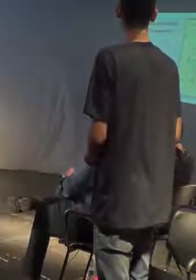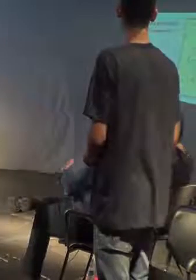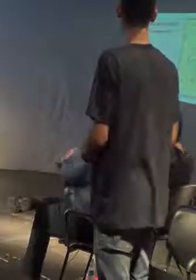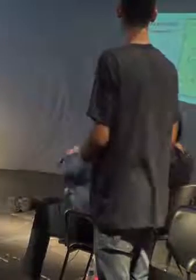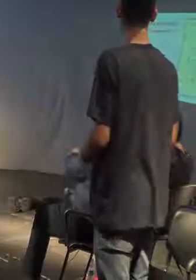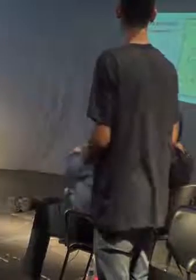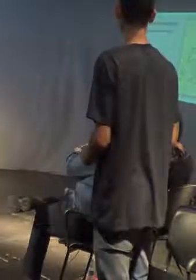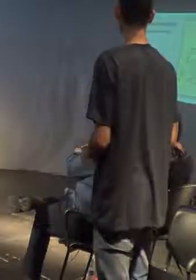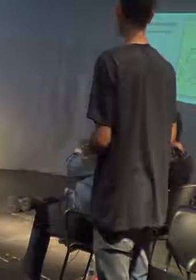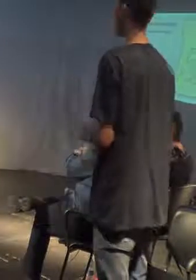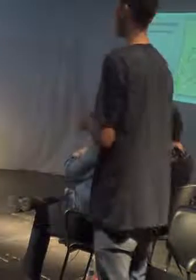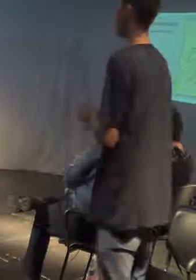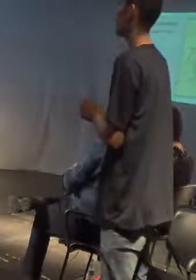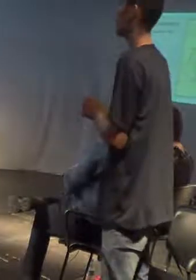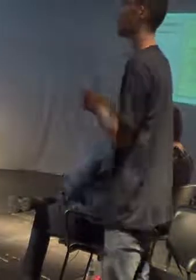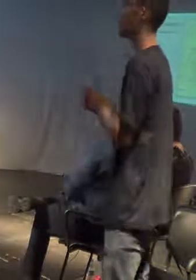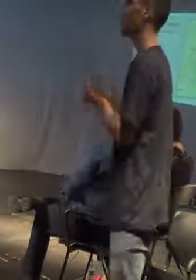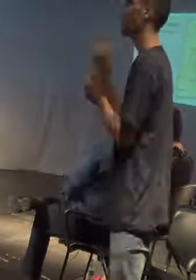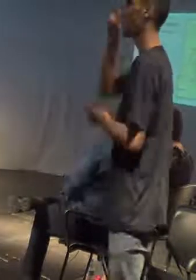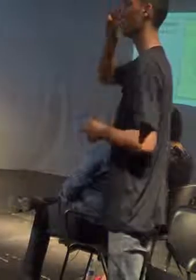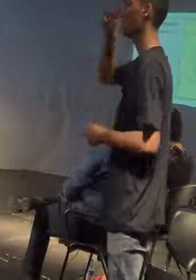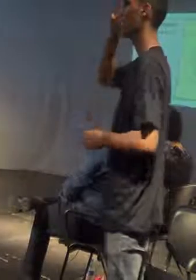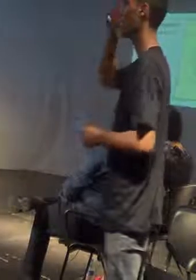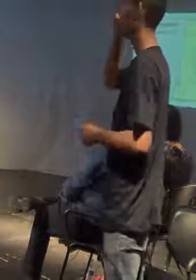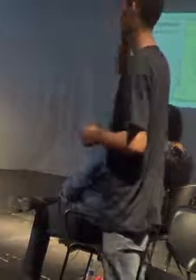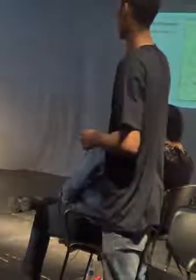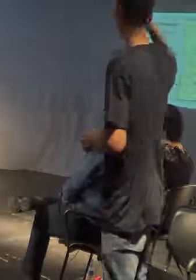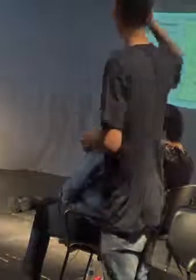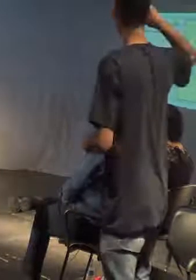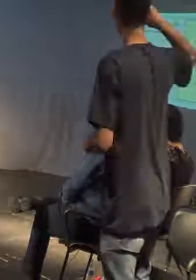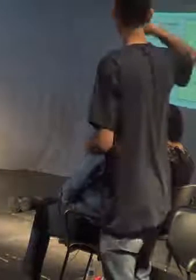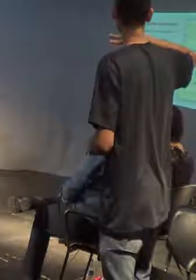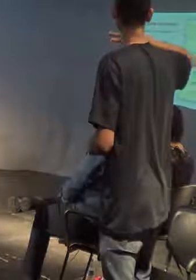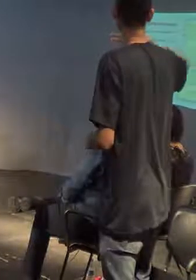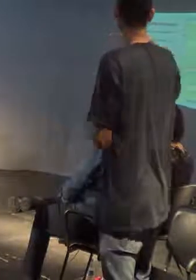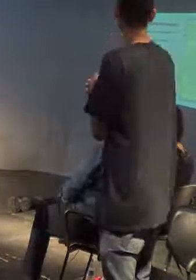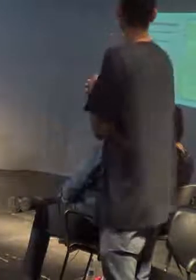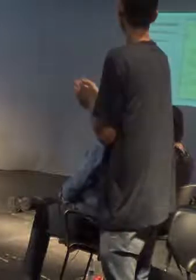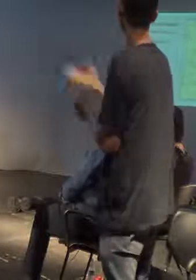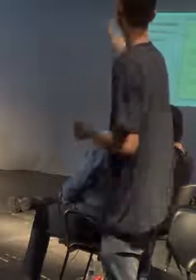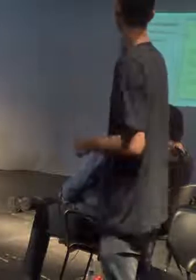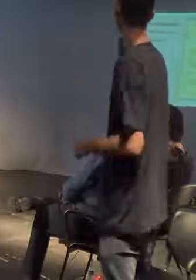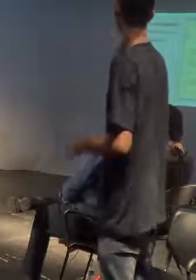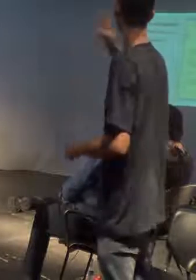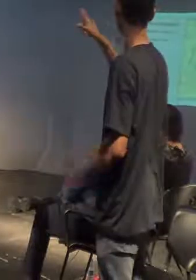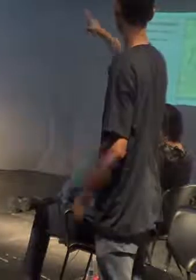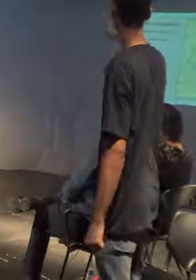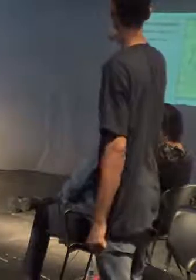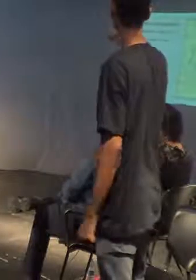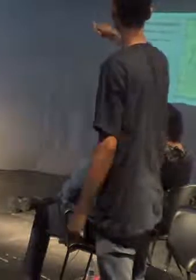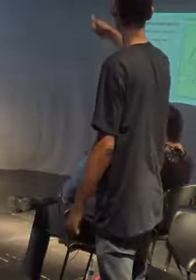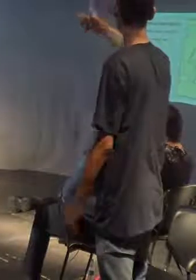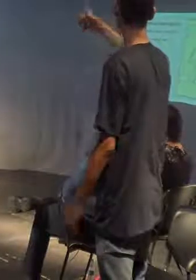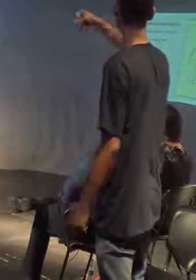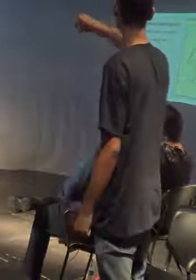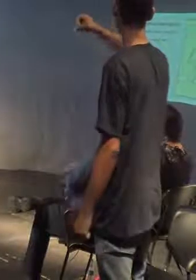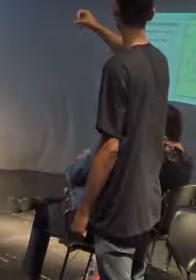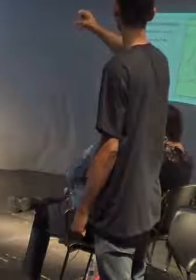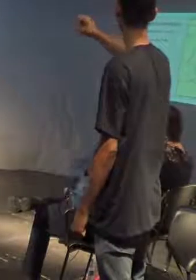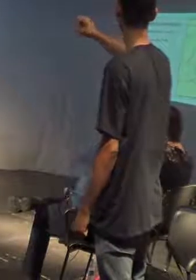Um histórico dos modais que a gente tem, vamos fazer uma leitura do histórico dos modais. Em 1908, a gente teve